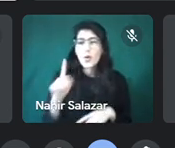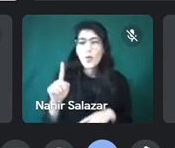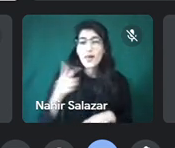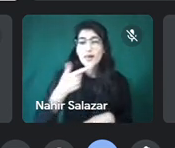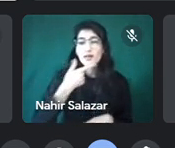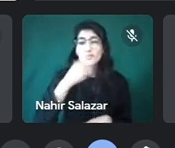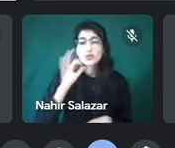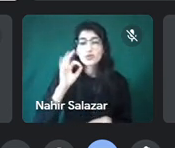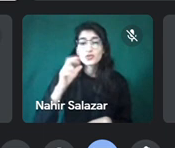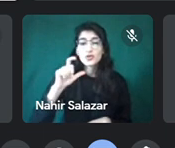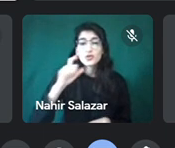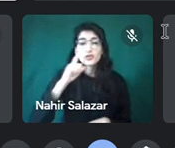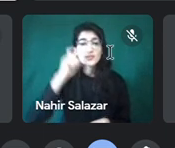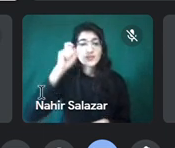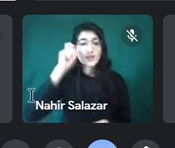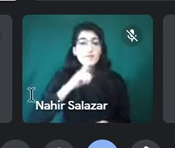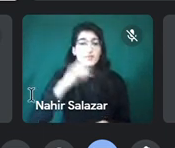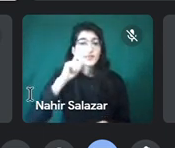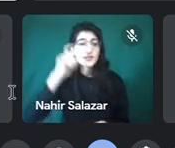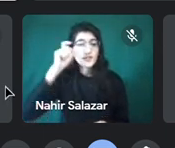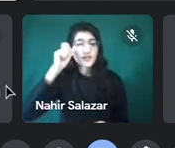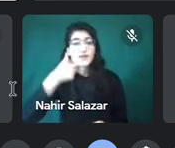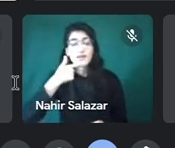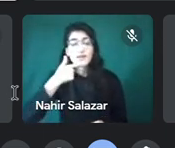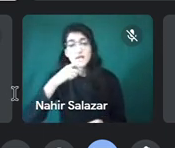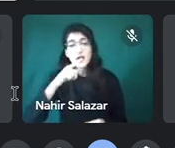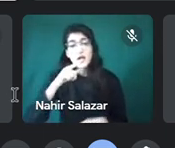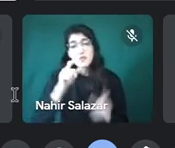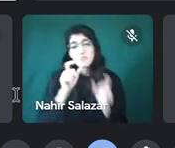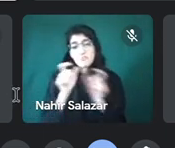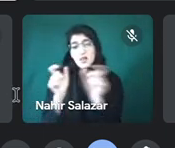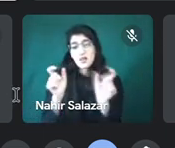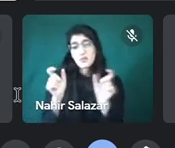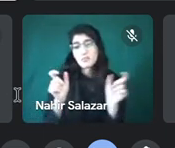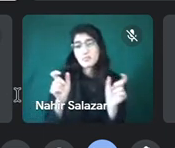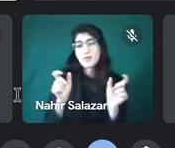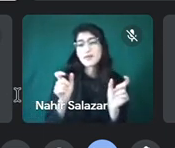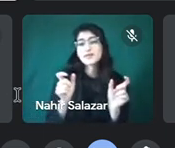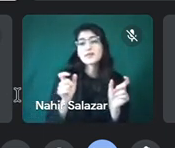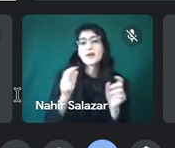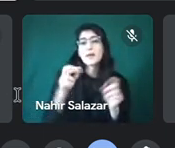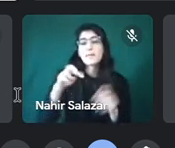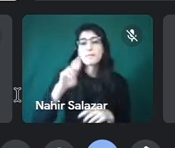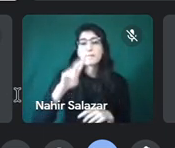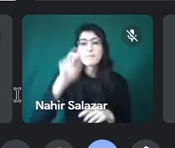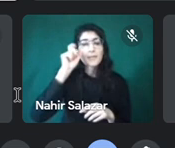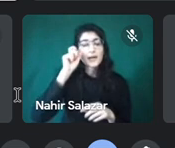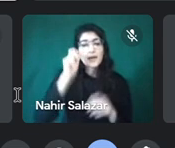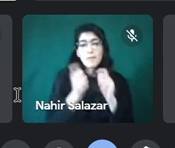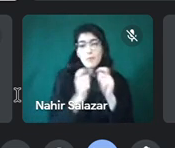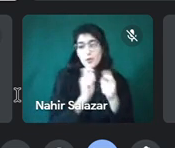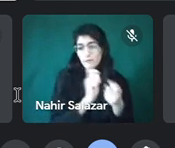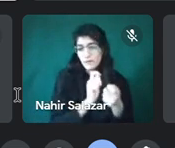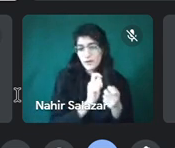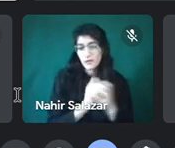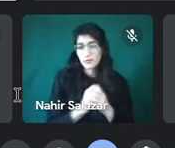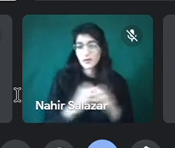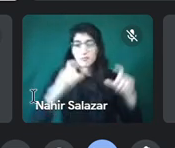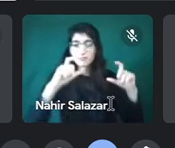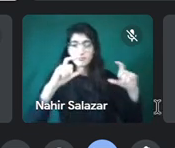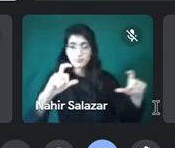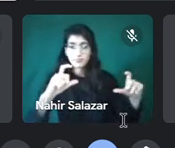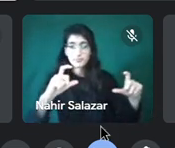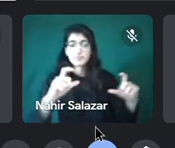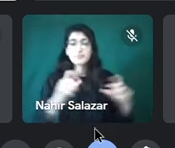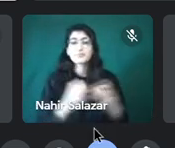son premodificadores. Y viene el verbo, entonces a esta iba a llegar. ¿Sí? ¿Cuál sería el otro bloque?